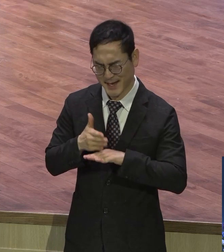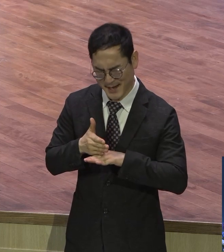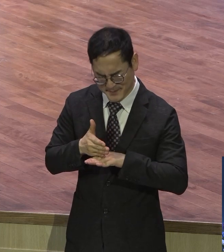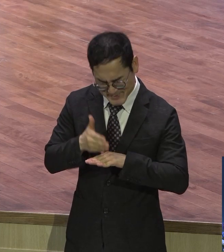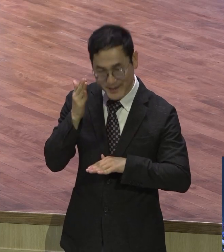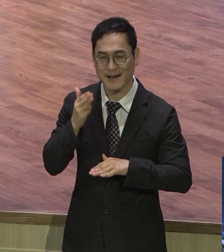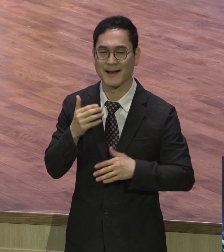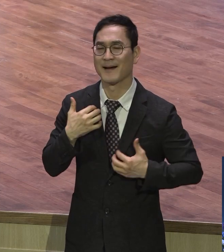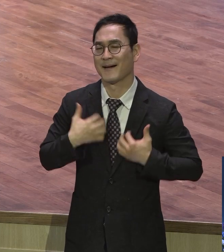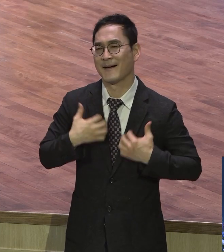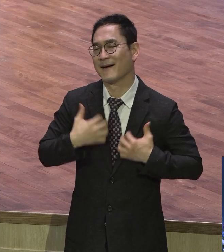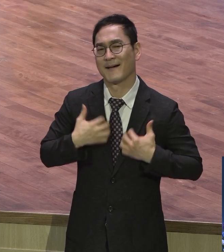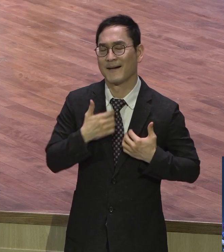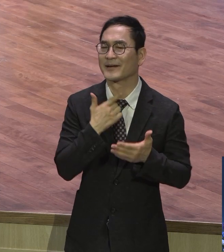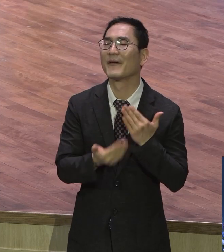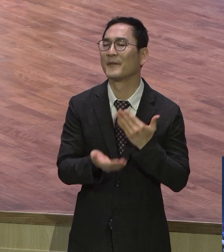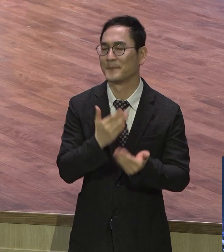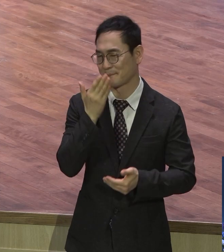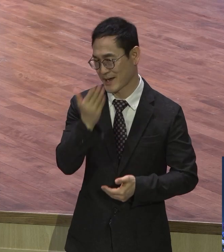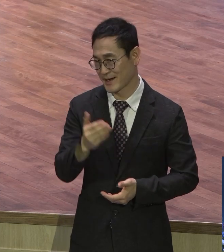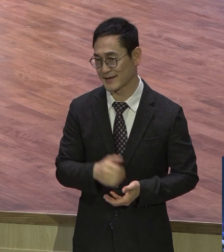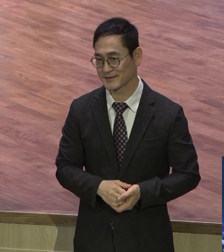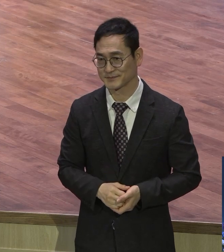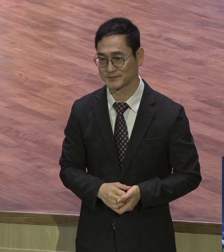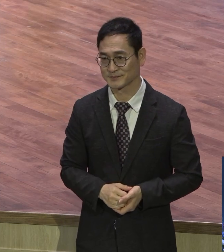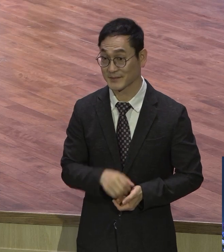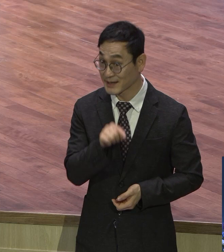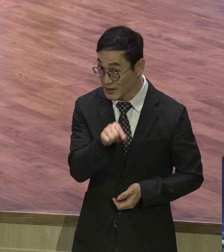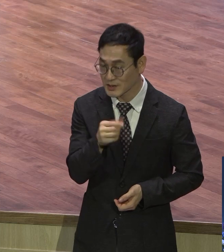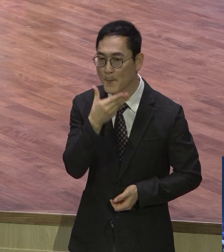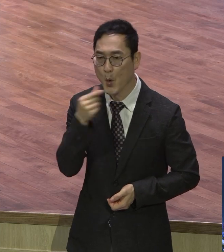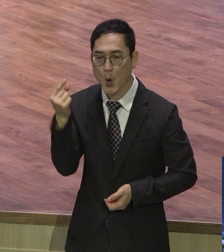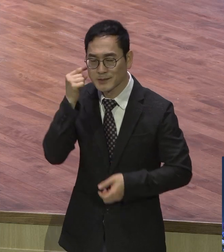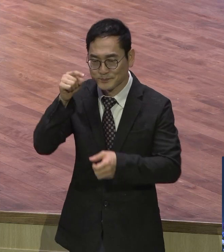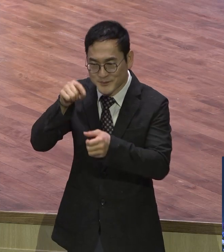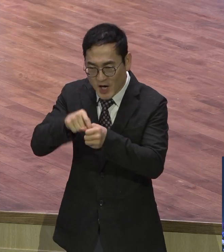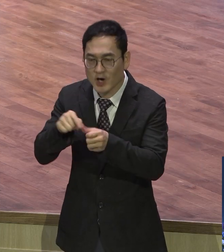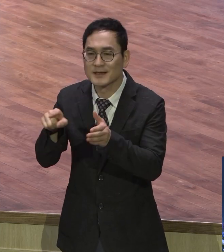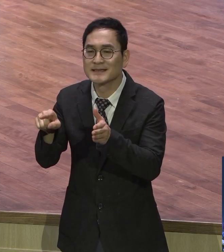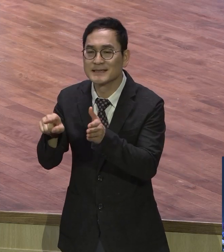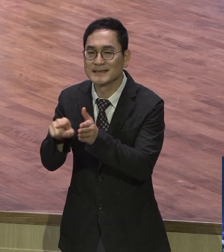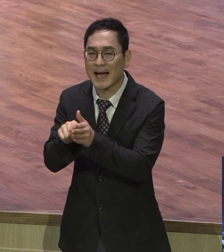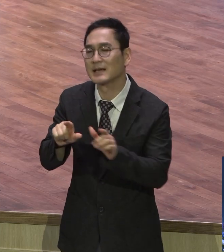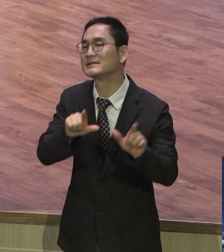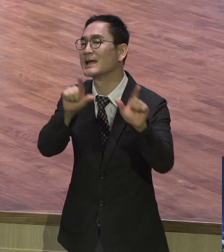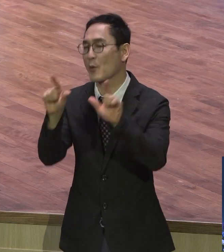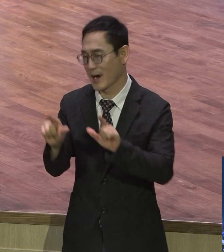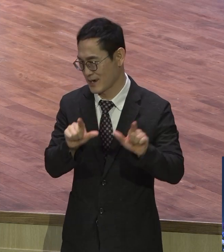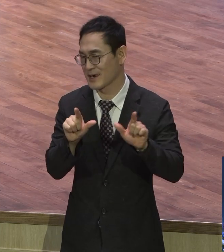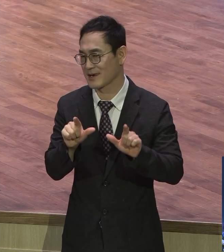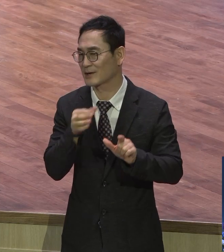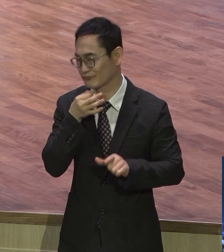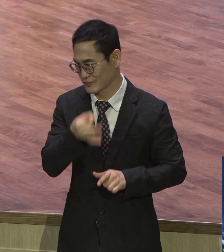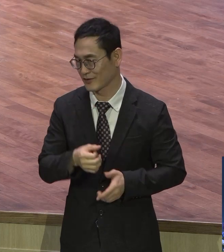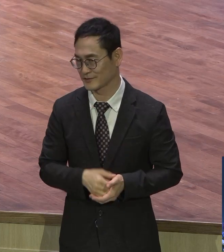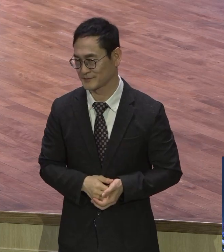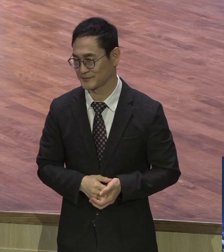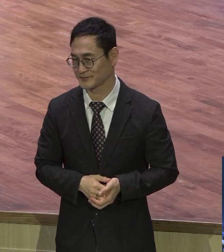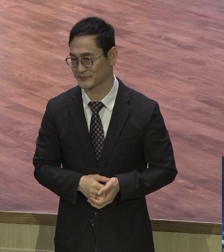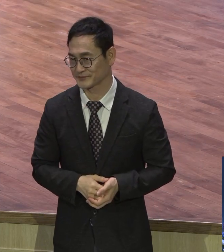그건 누리게 돼요. 이걸 뭐라 그래요? 복음적 신앙생활이라고 합니다. 복음적 신앙생활 하시기를 제목으로